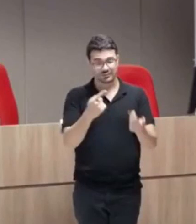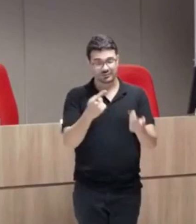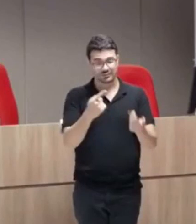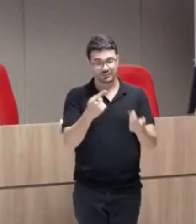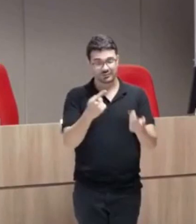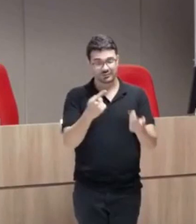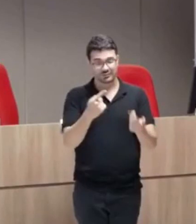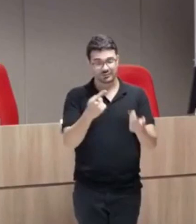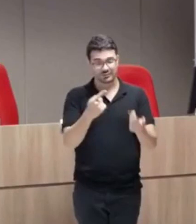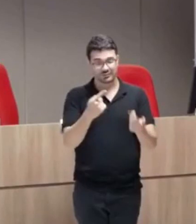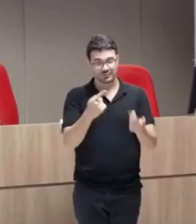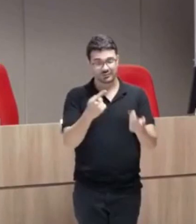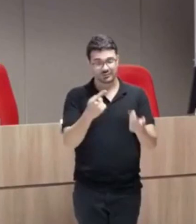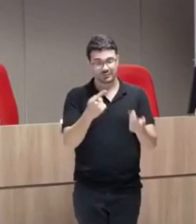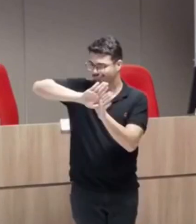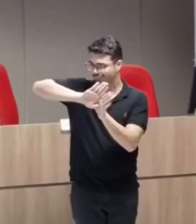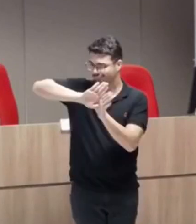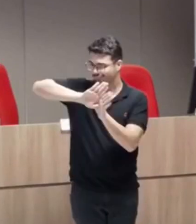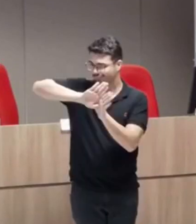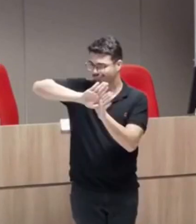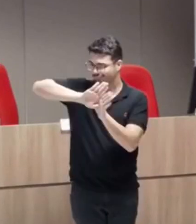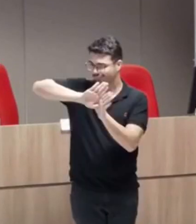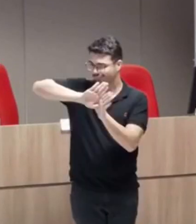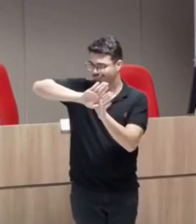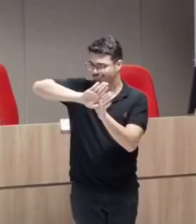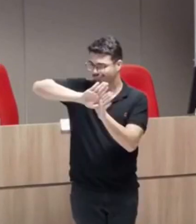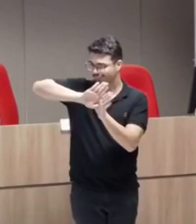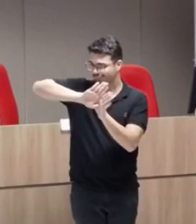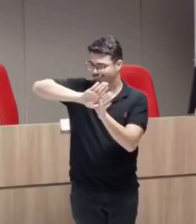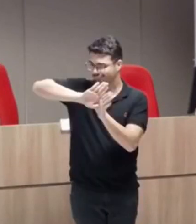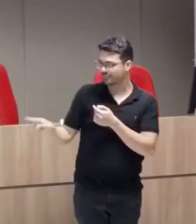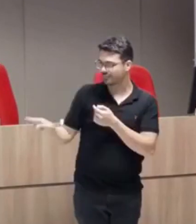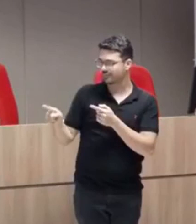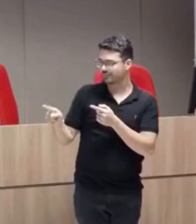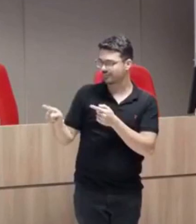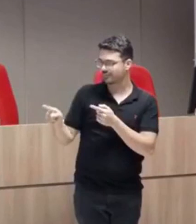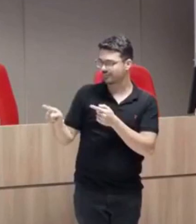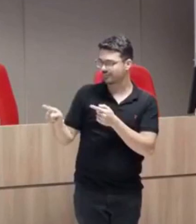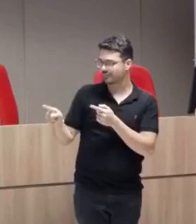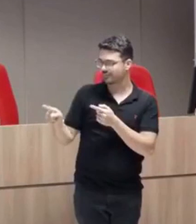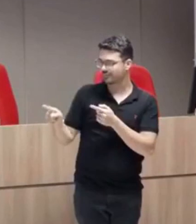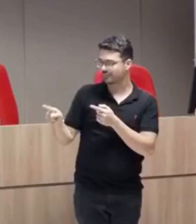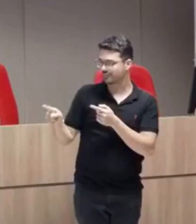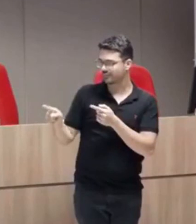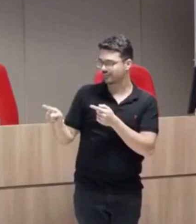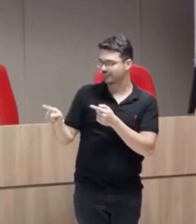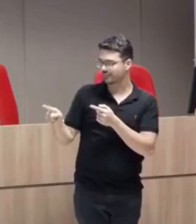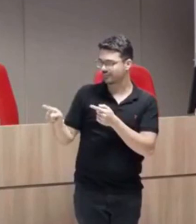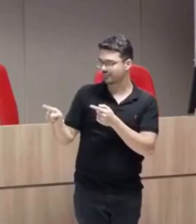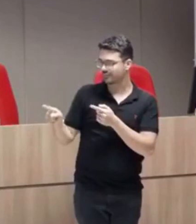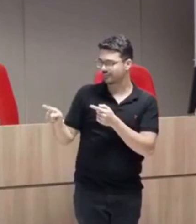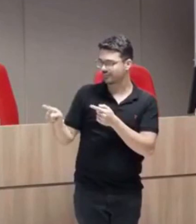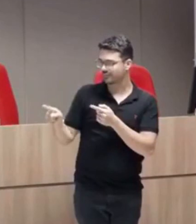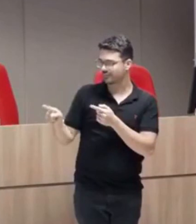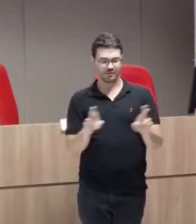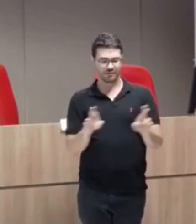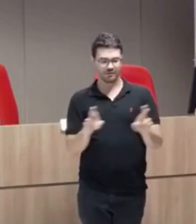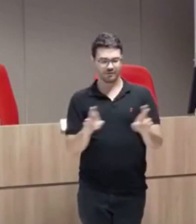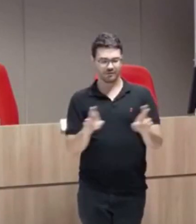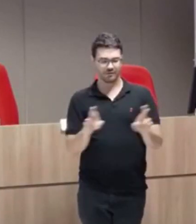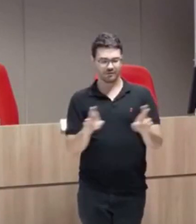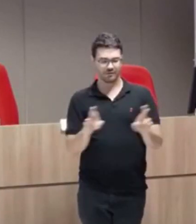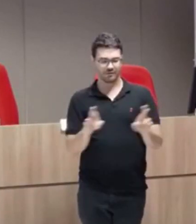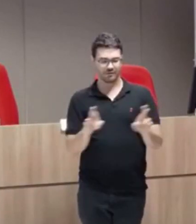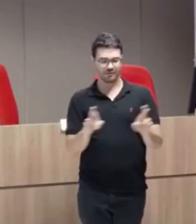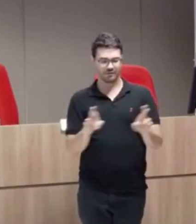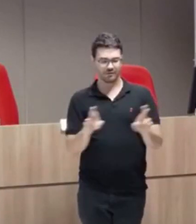significa apartar as pessoas com transtorno, é apartar essas pessoas da relação de uma